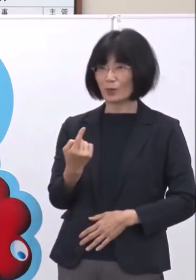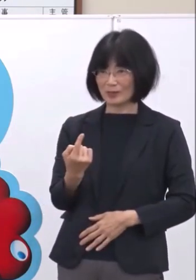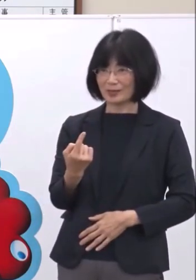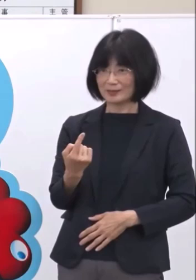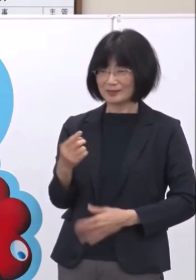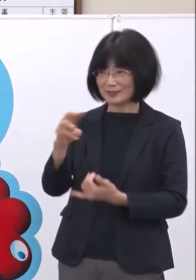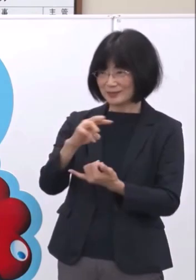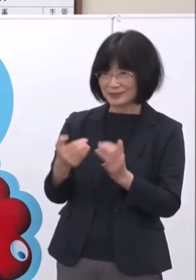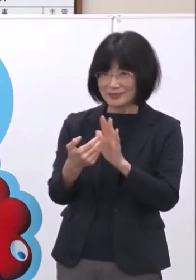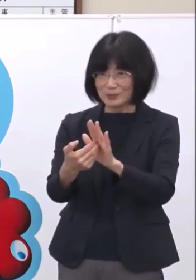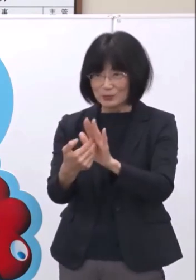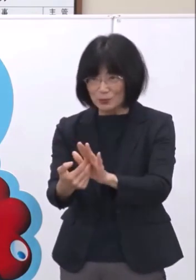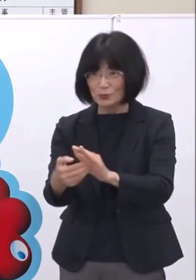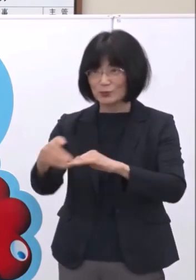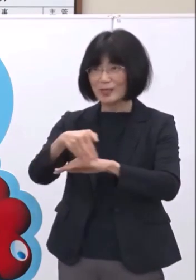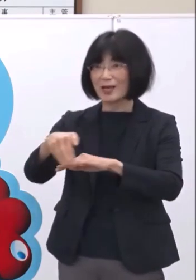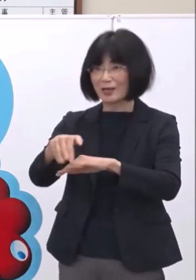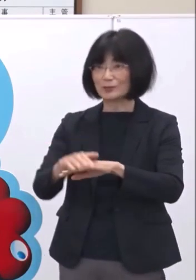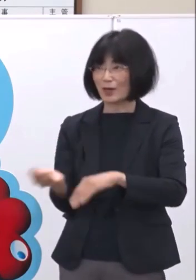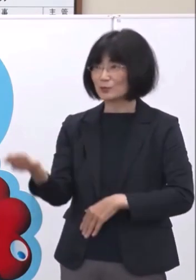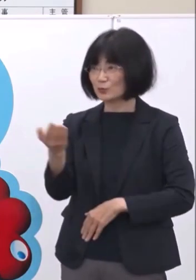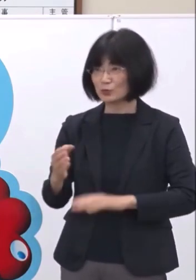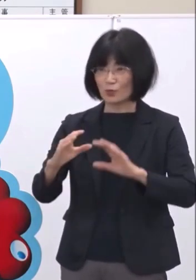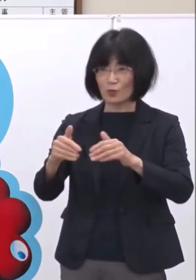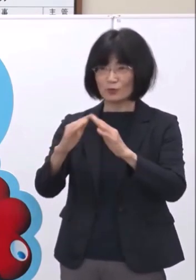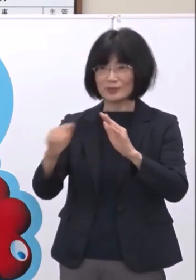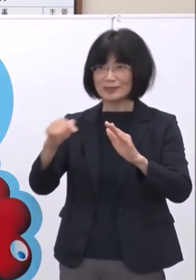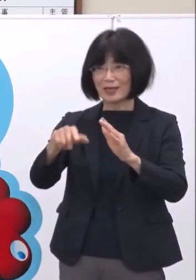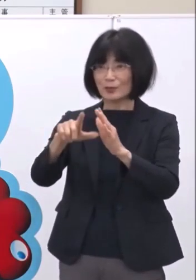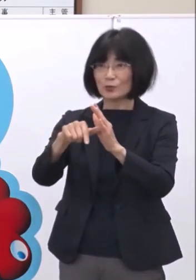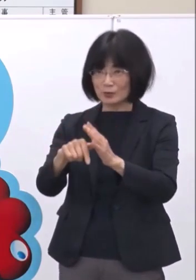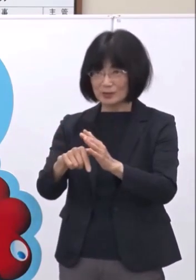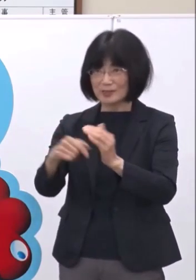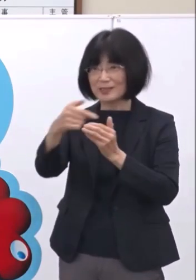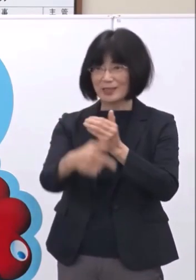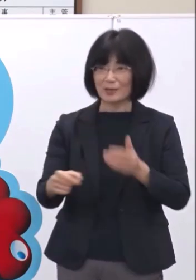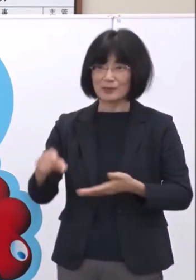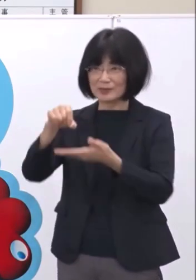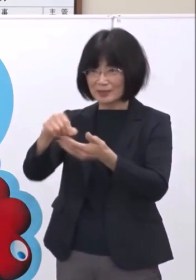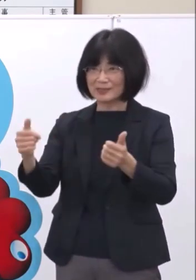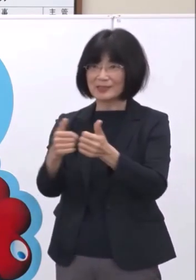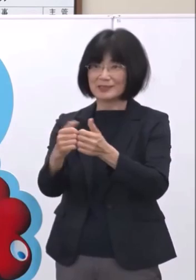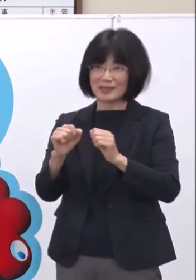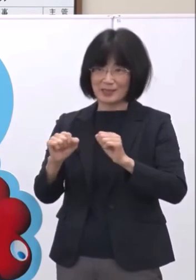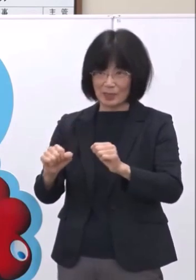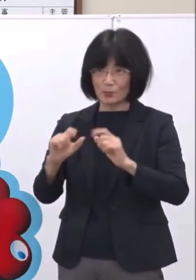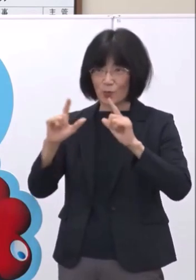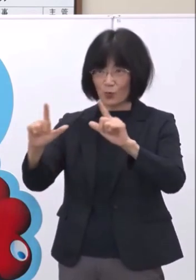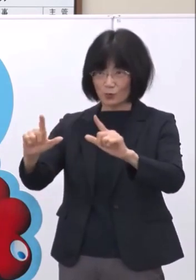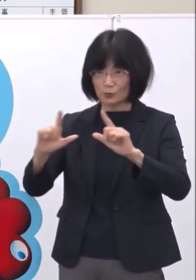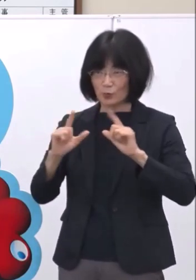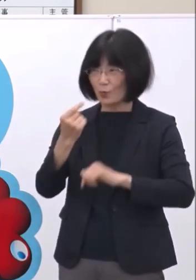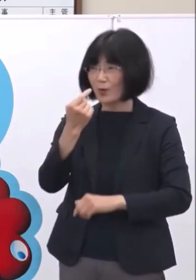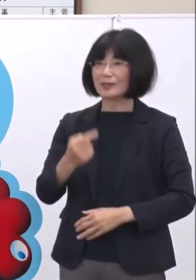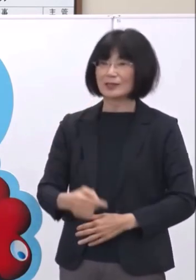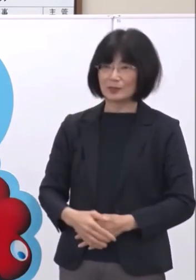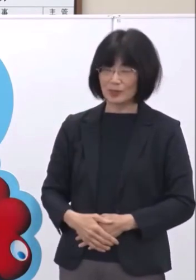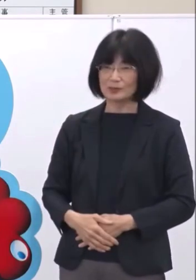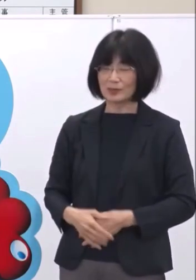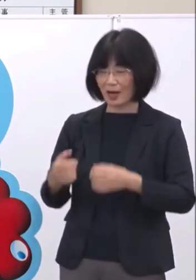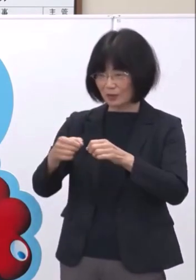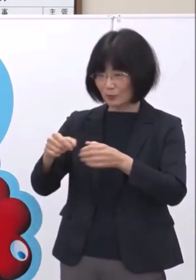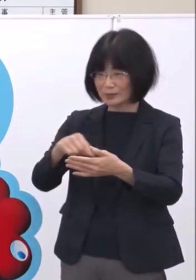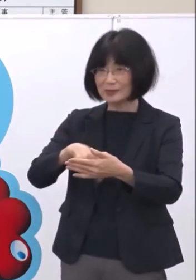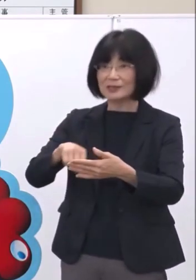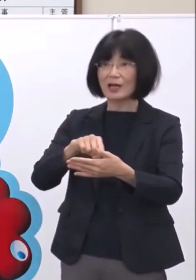関しては次の理事会でですね、議題に上がるというふうに、報告を受けてまして、ちょっと詳